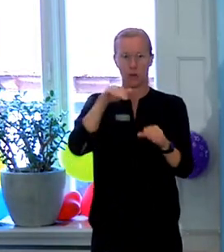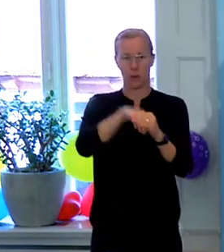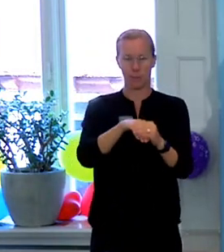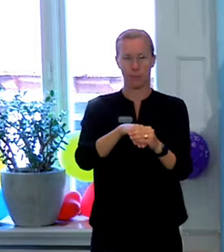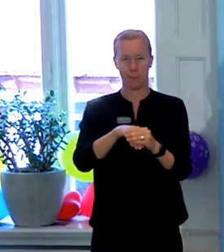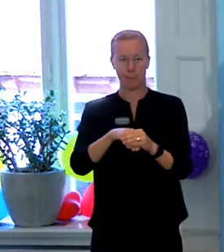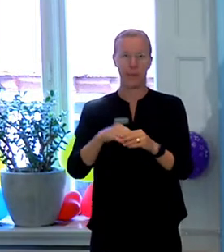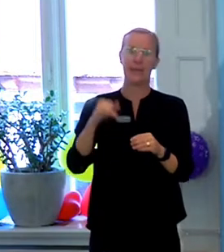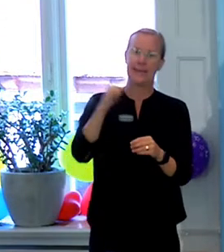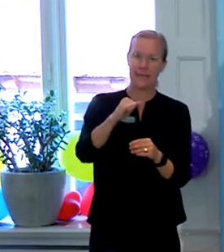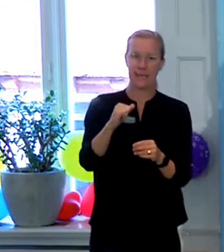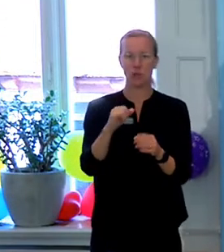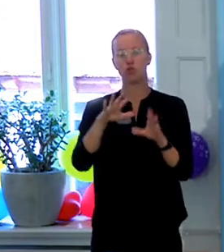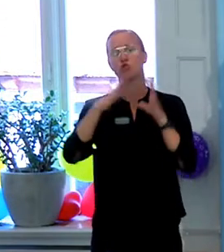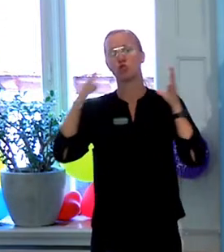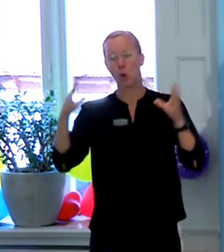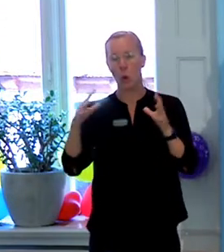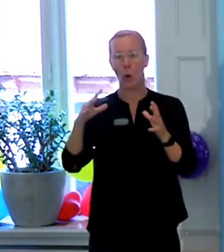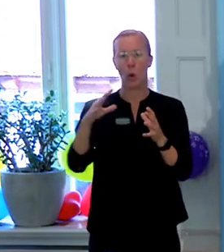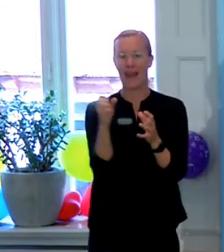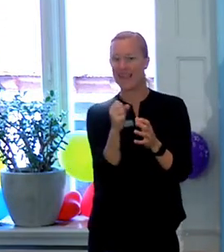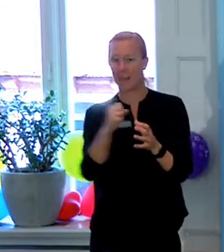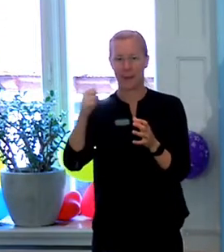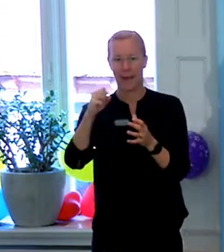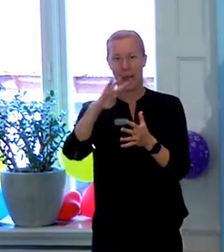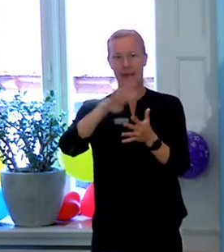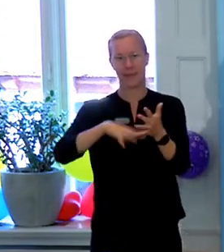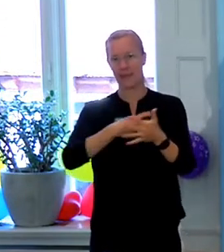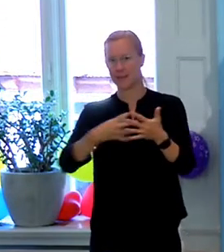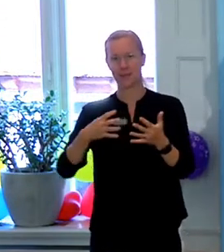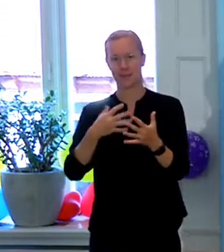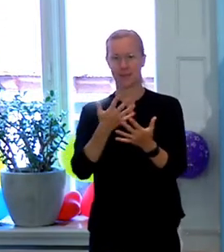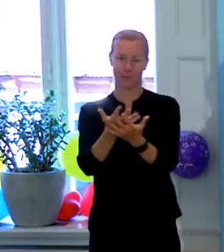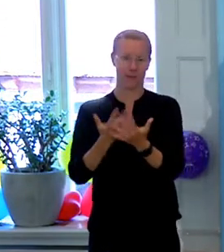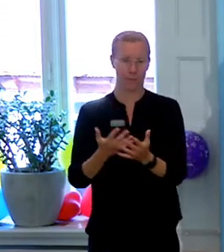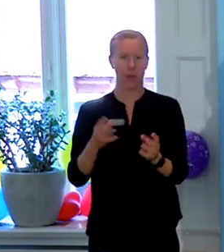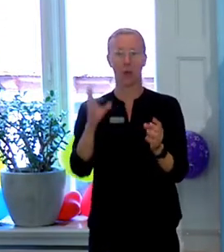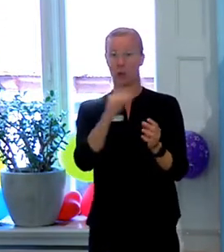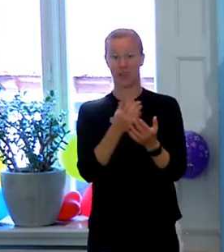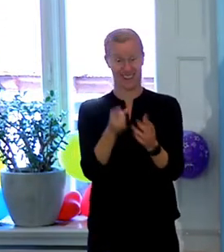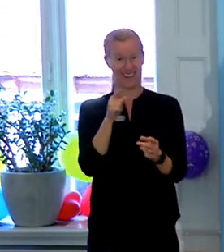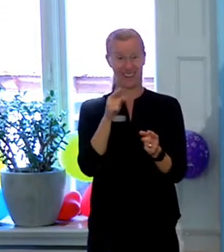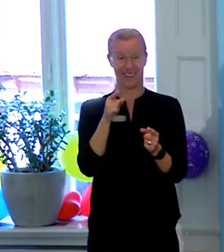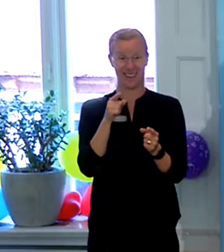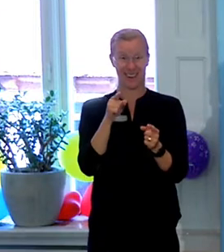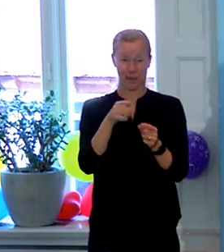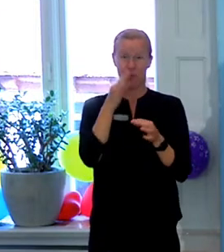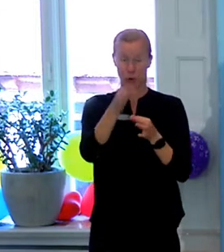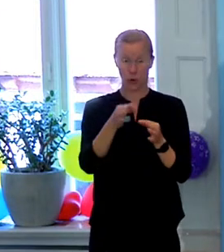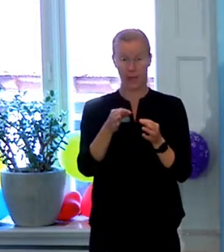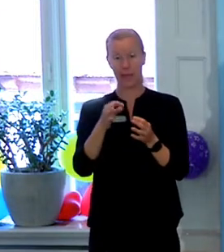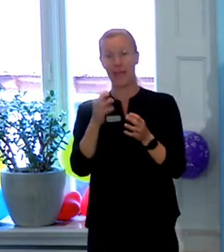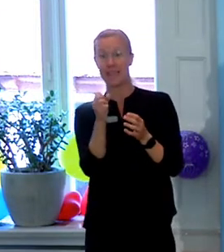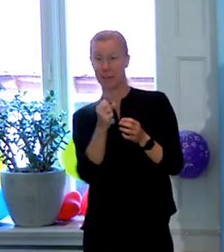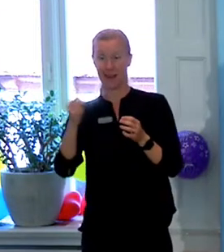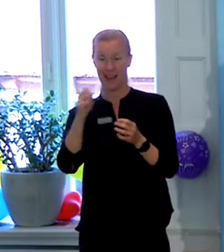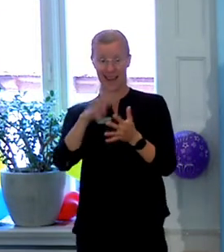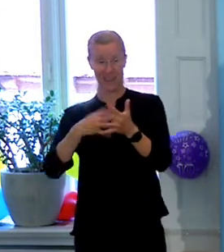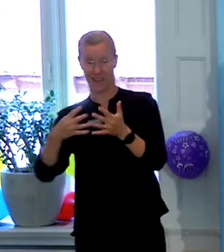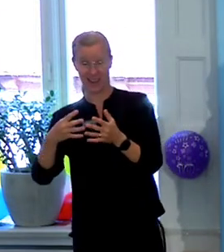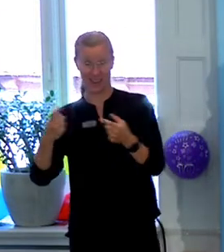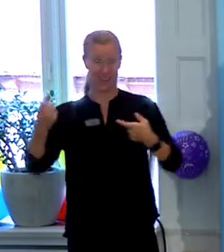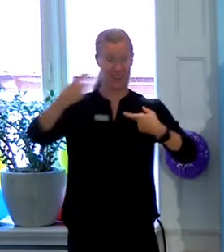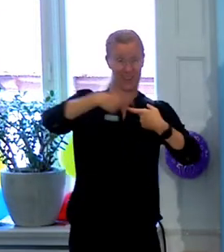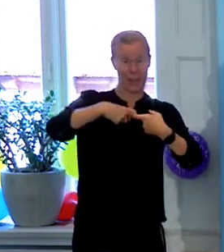kriminella nätverk. Så vi ska inte blanda ihop den här hedersfrågan i sig med de kriminella nätverken. Men